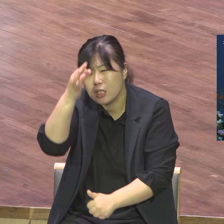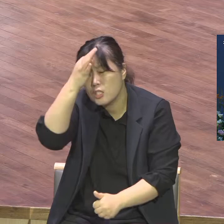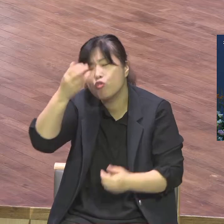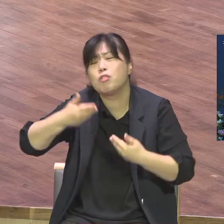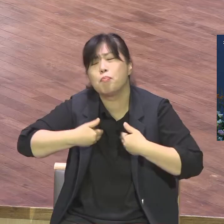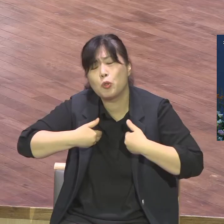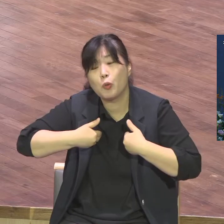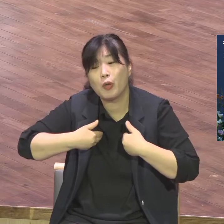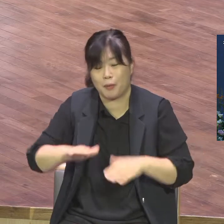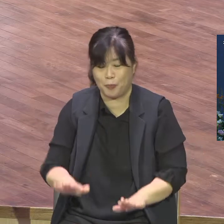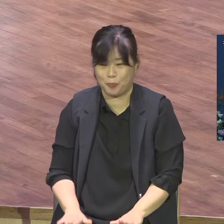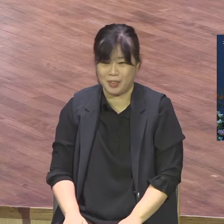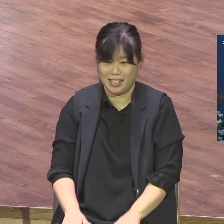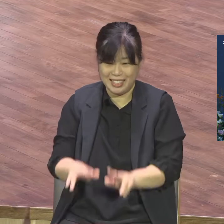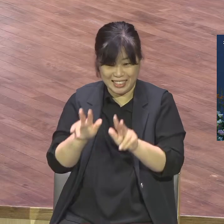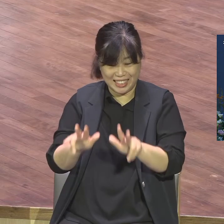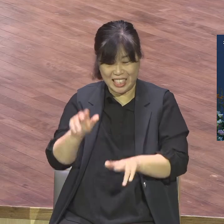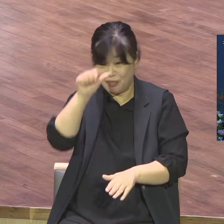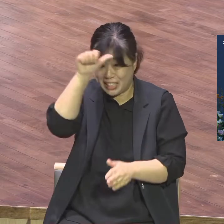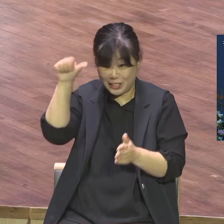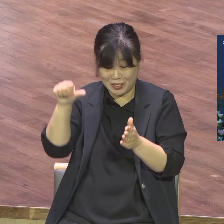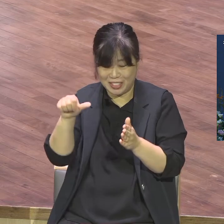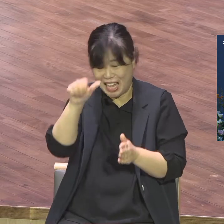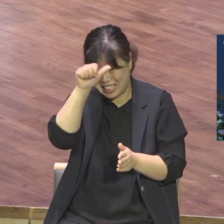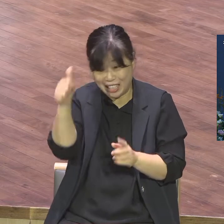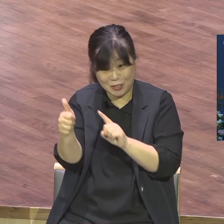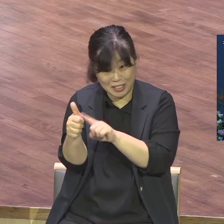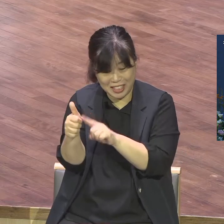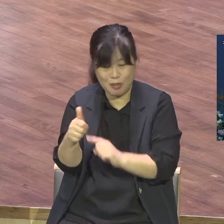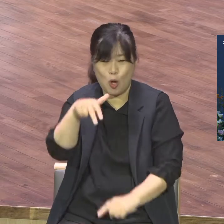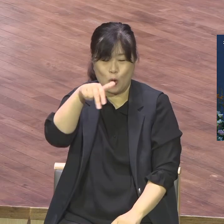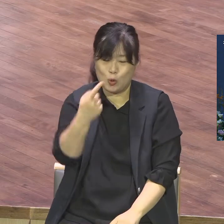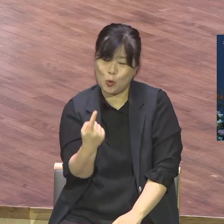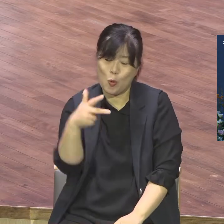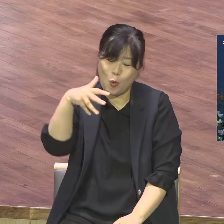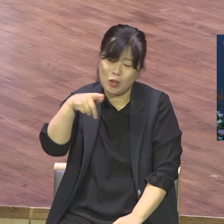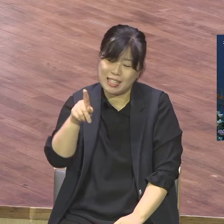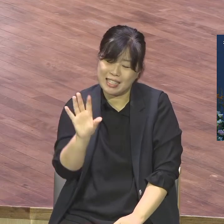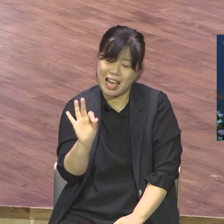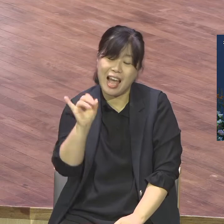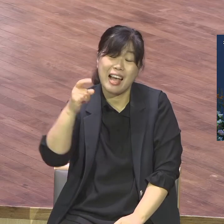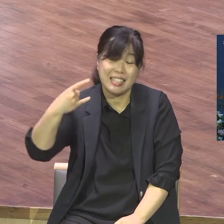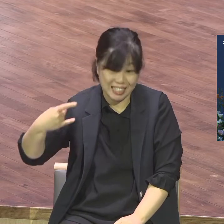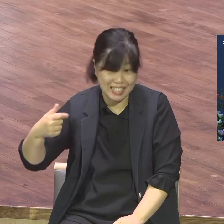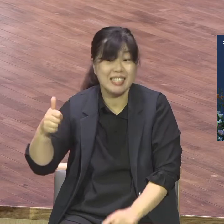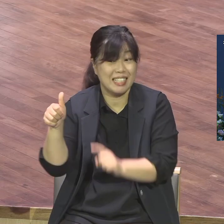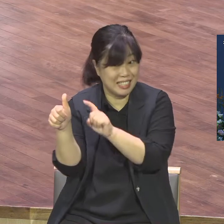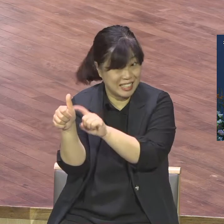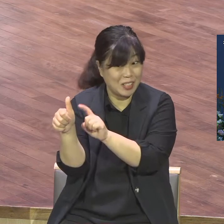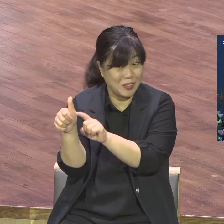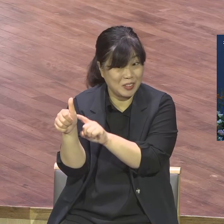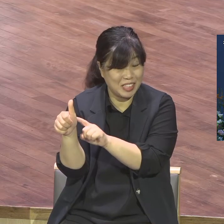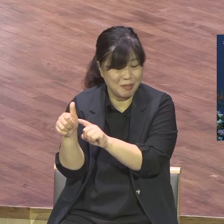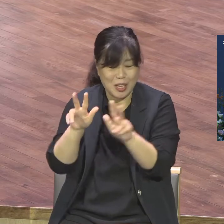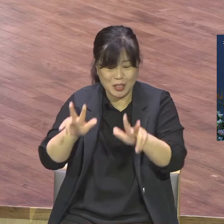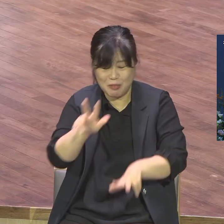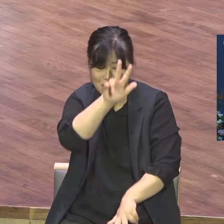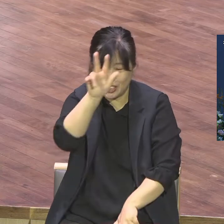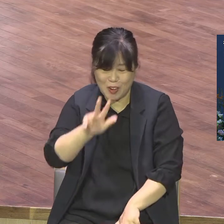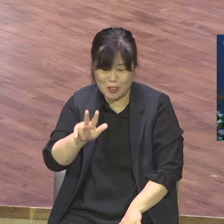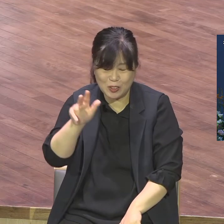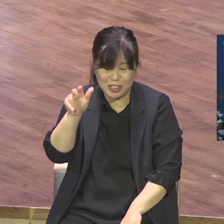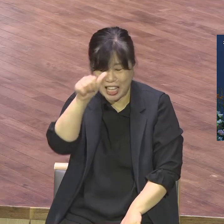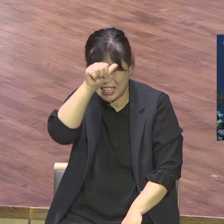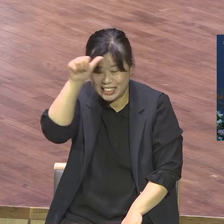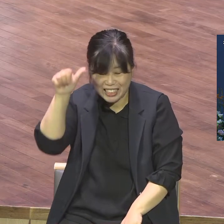친해요. 사람들하고 잘 이렇게 아주 동력을 잘할 것 같아요. 제가 보니까 제가 이게 같이 운동도 해보고